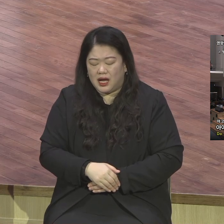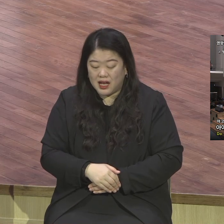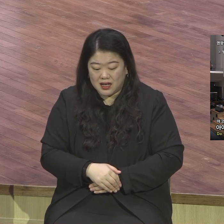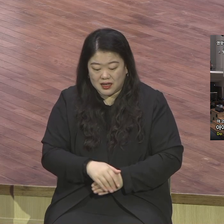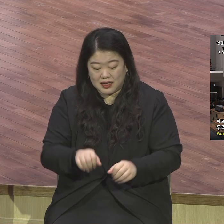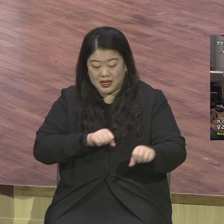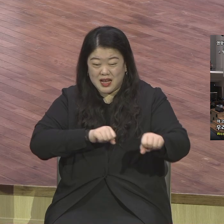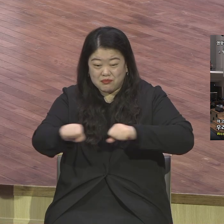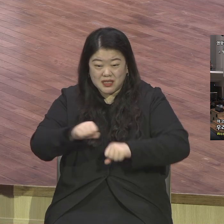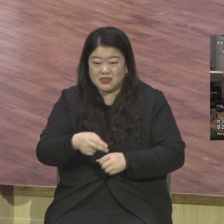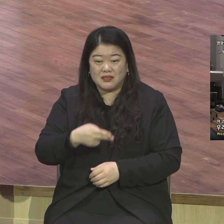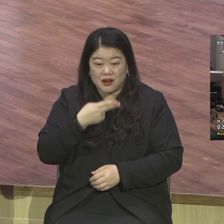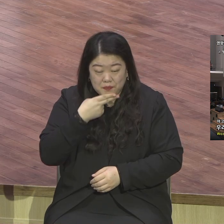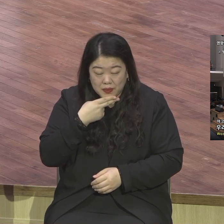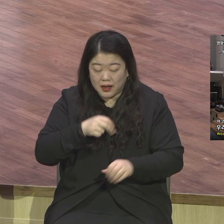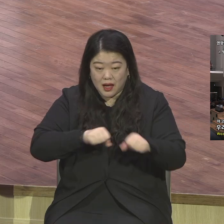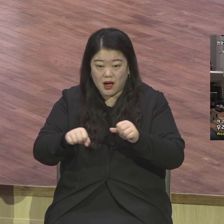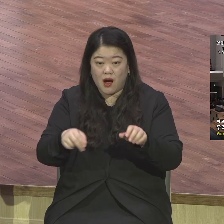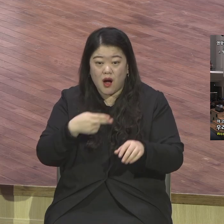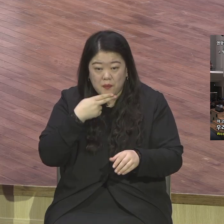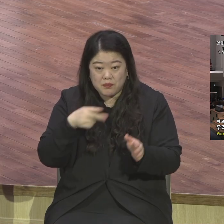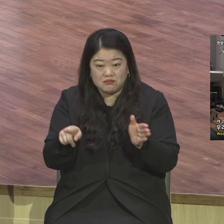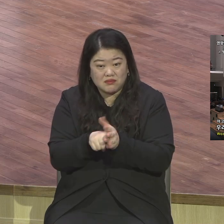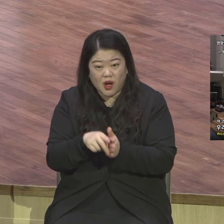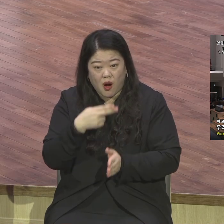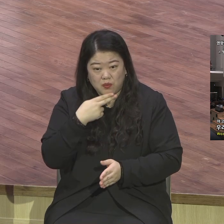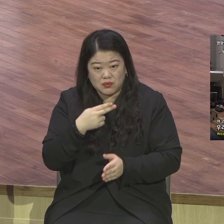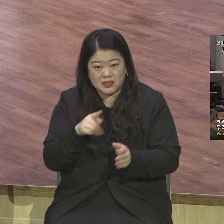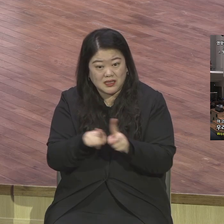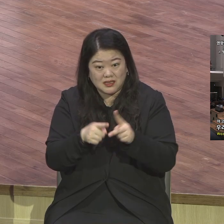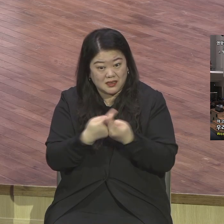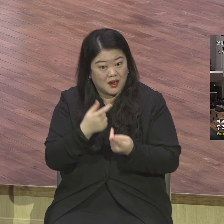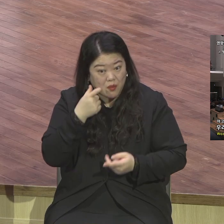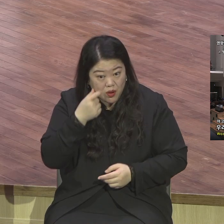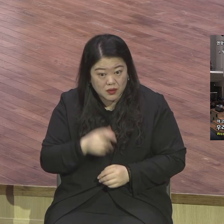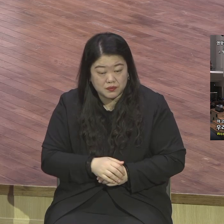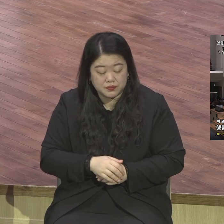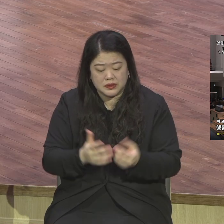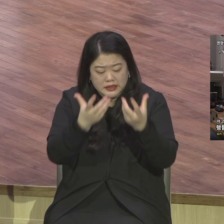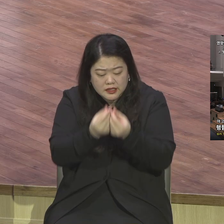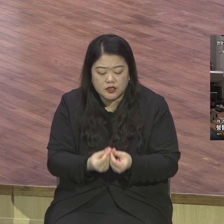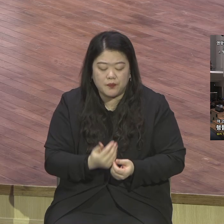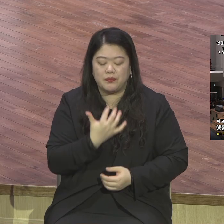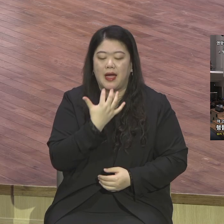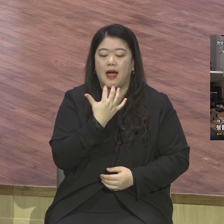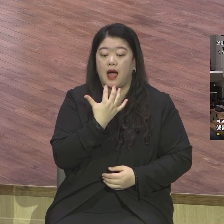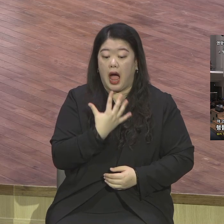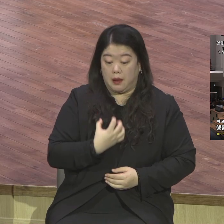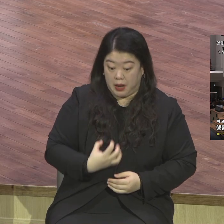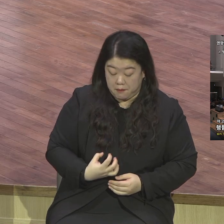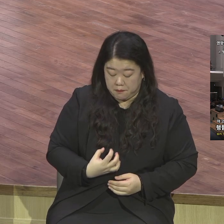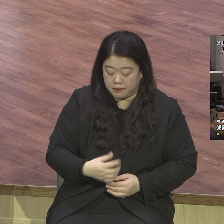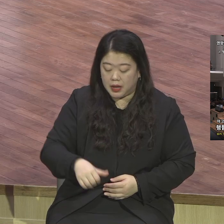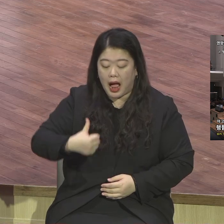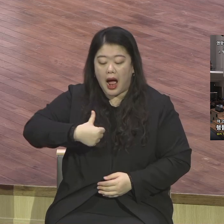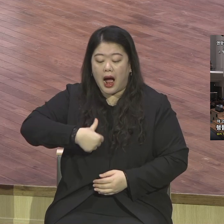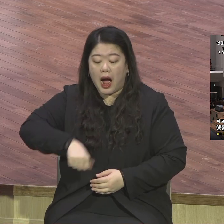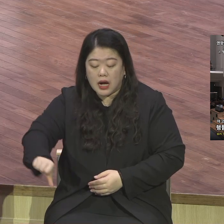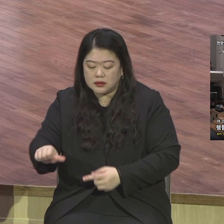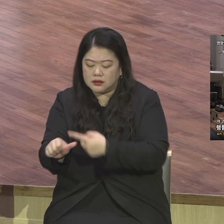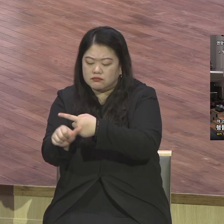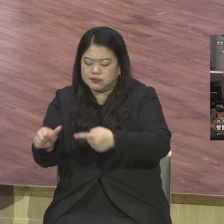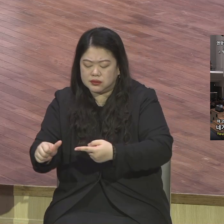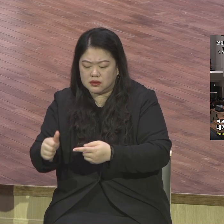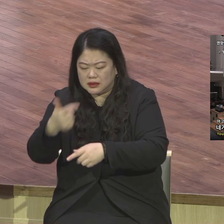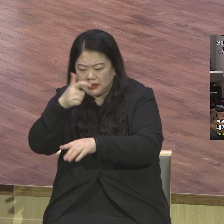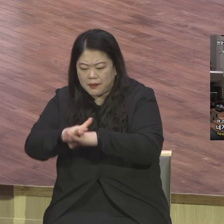줄 알고자 하느냐. 우리 조상 아브라함이 그 아들 이삭을 제단에 바칠 때에 행함으로 어렵다 하심을